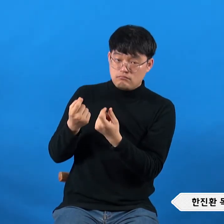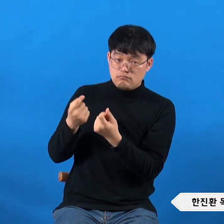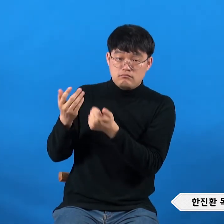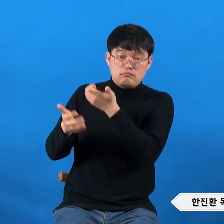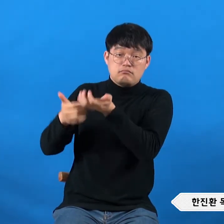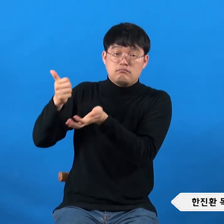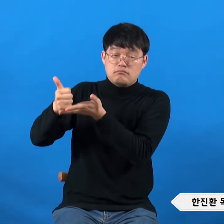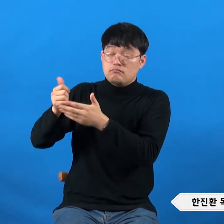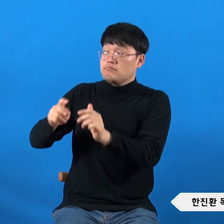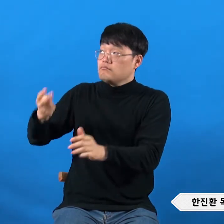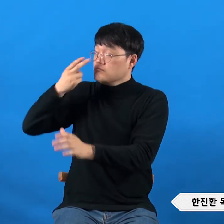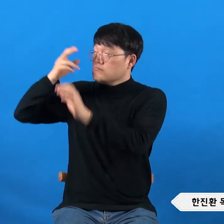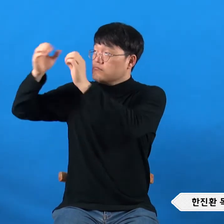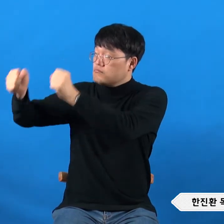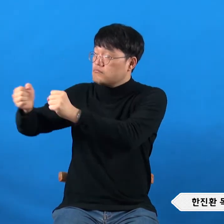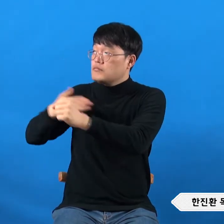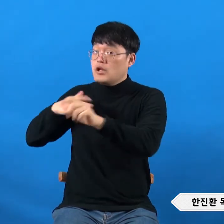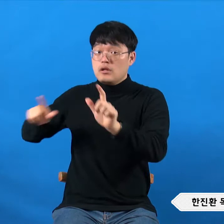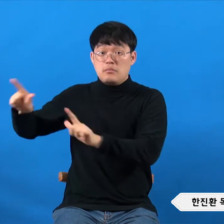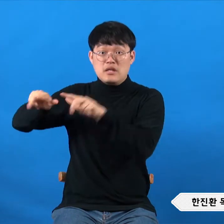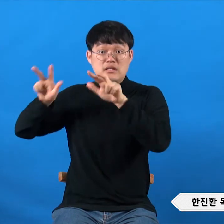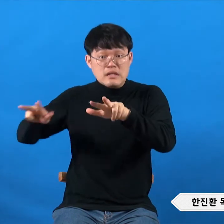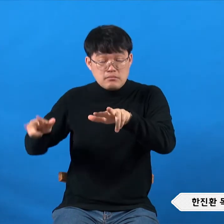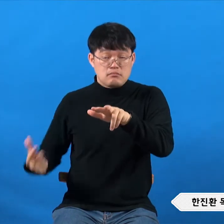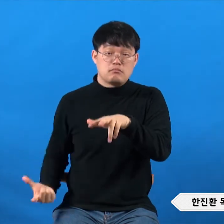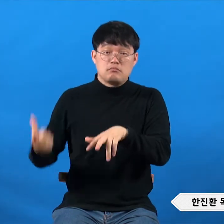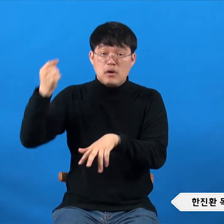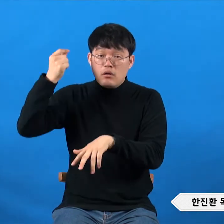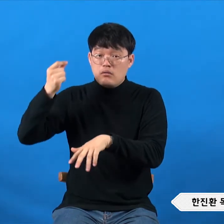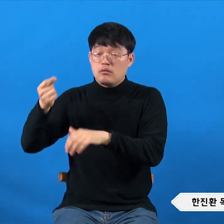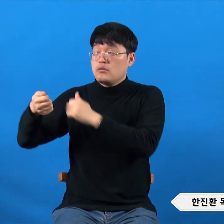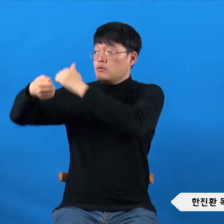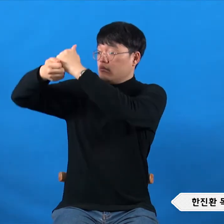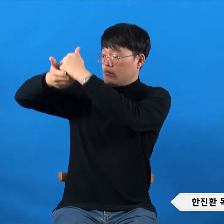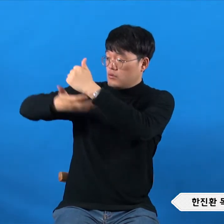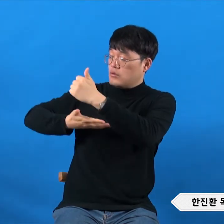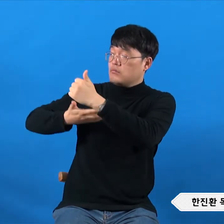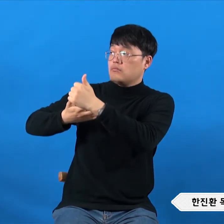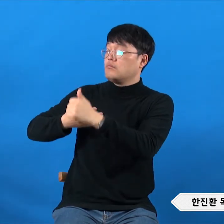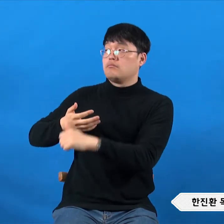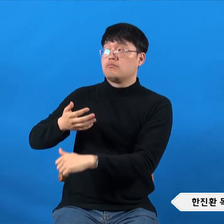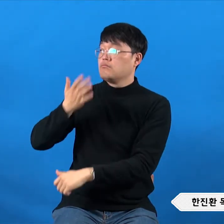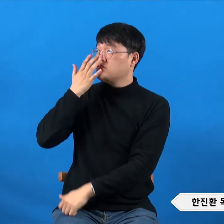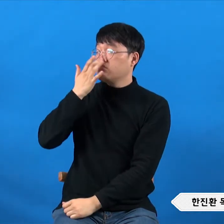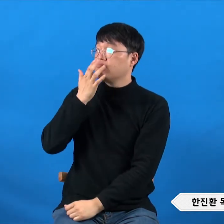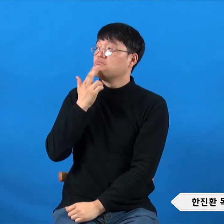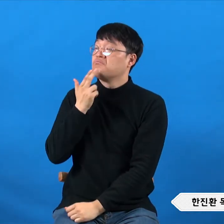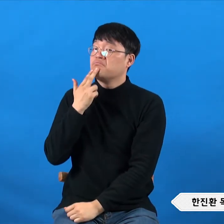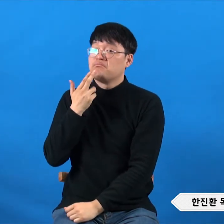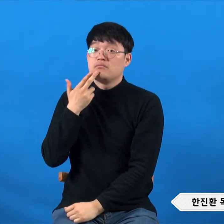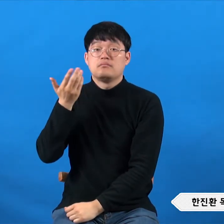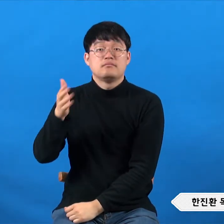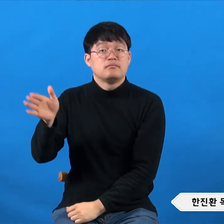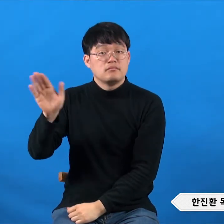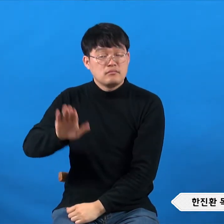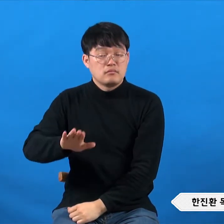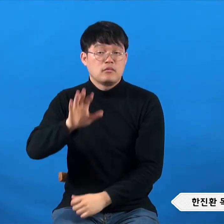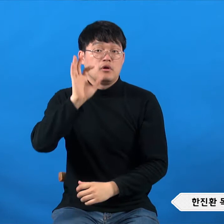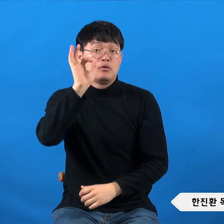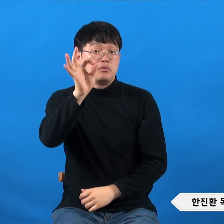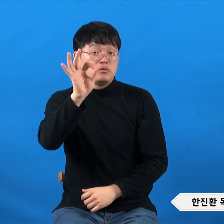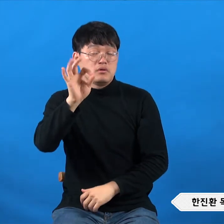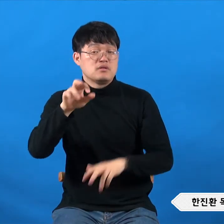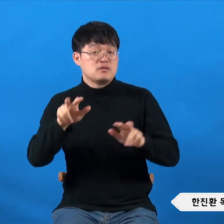하나님 살아계신다고 하지만은 내 삶에 바로바로 지금 영향을 미치는 것은 별로 없는 것 같습니다. 그런데 이